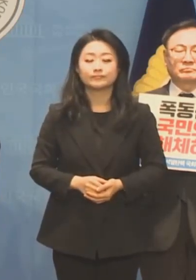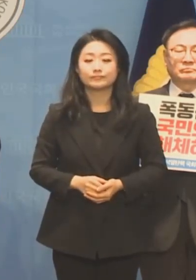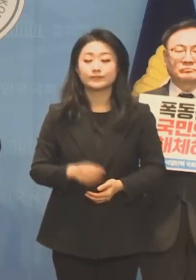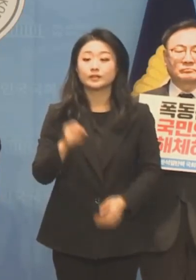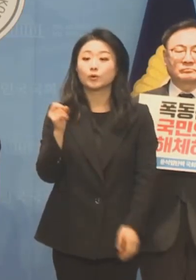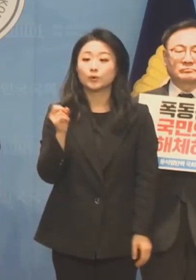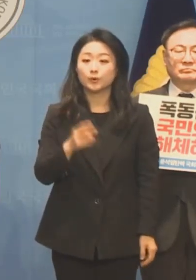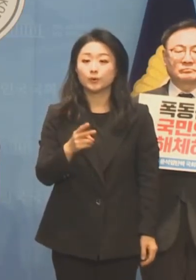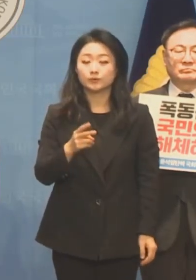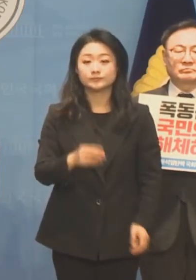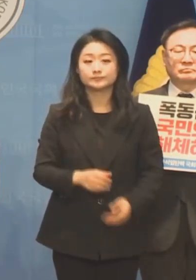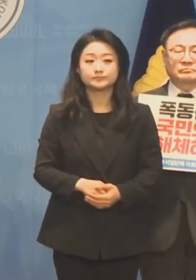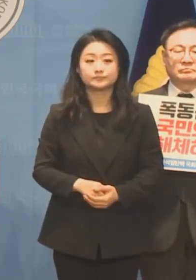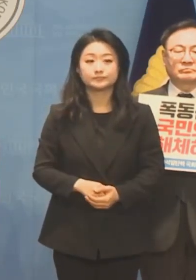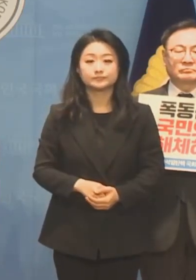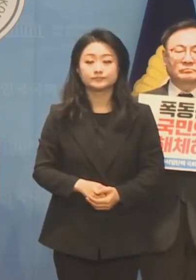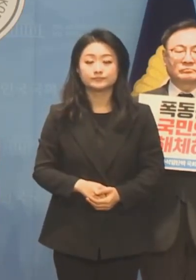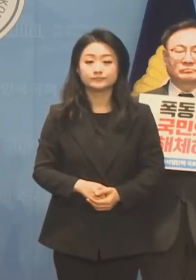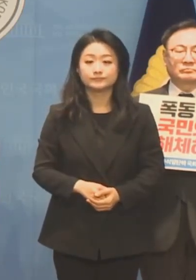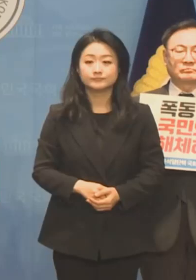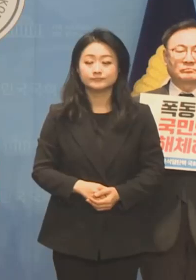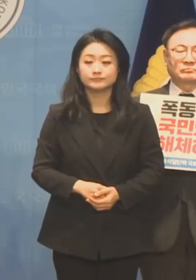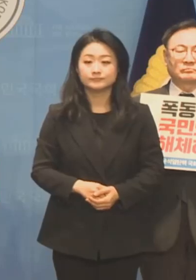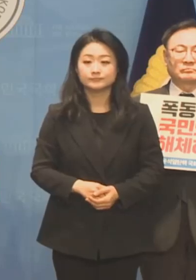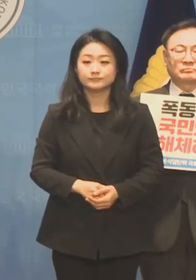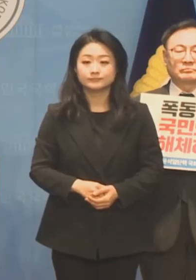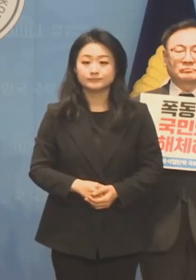그리고 나서 그 이후로 지속적으로